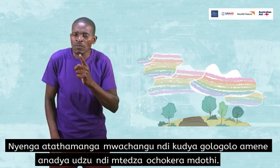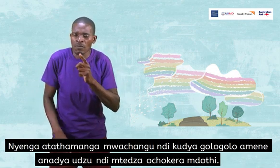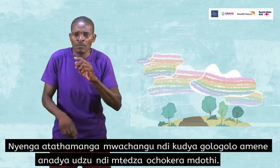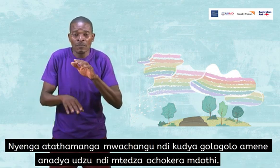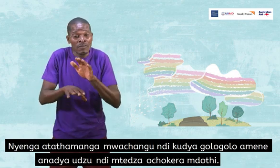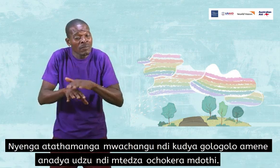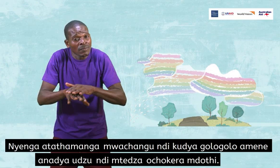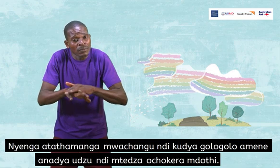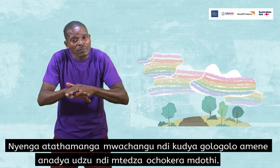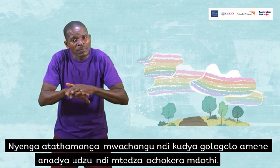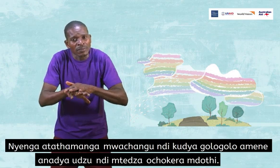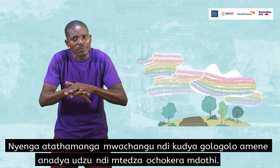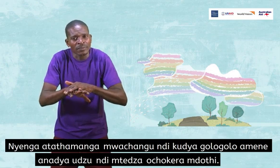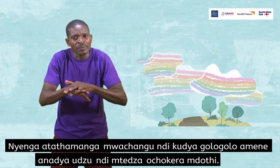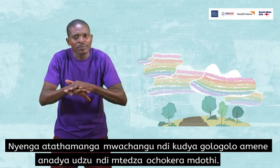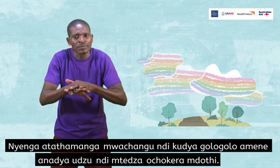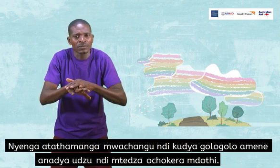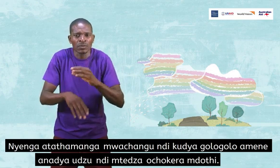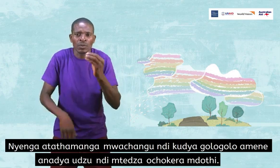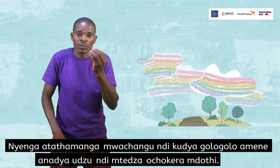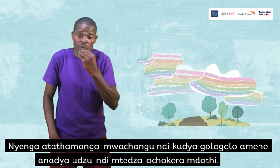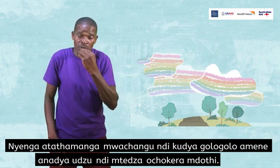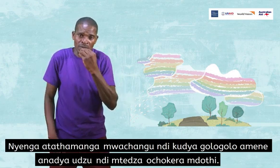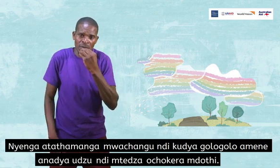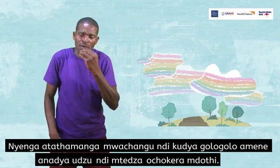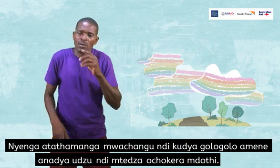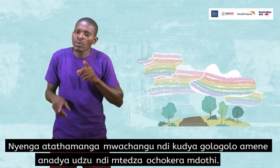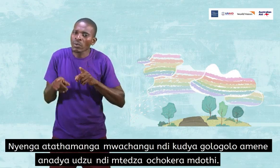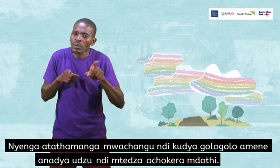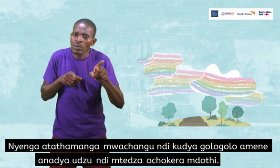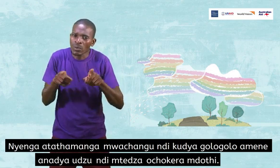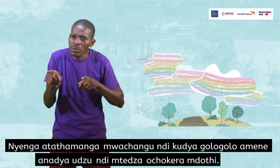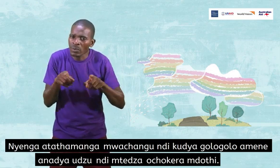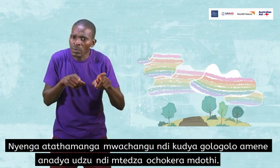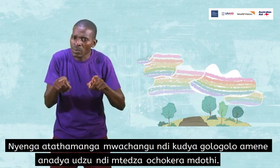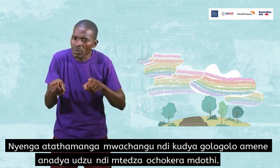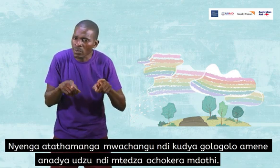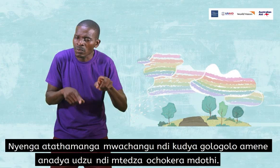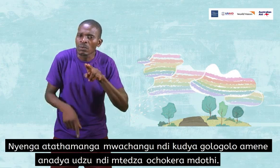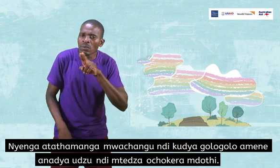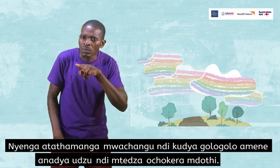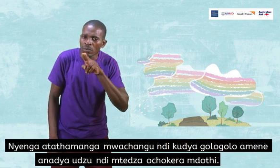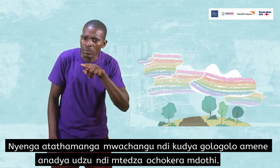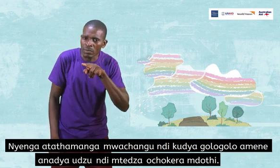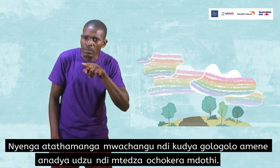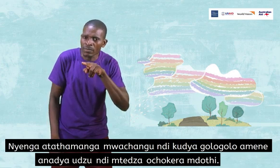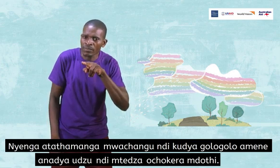Nyenga atathamanga mwachangu ndi kudya gologolo amene anadya udzu ndi mteza ochokera mu dothi.